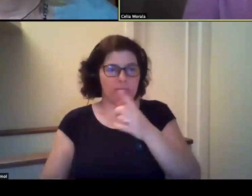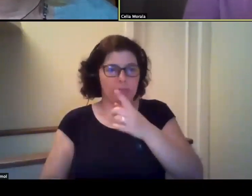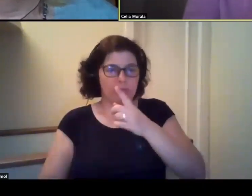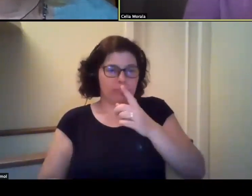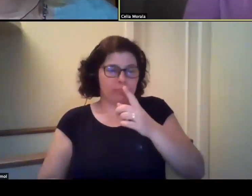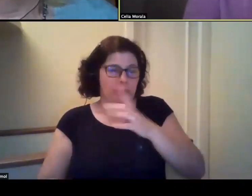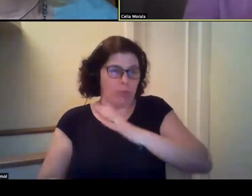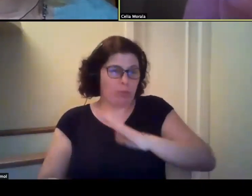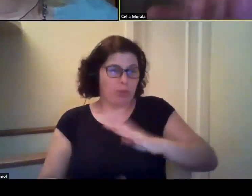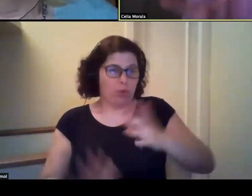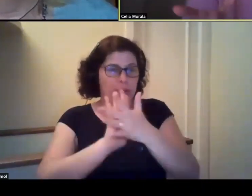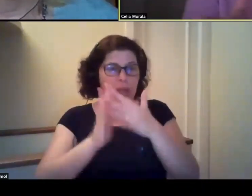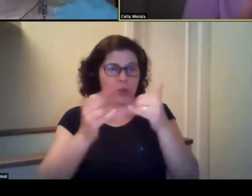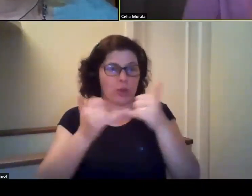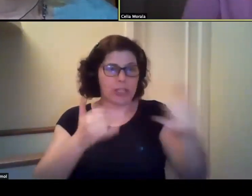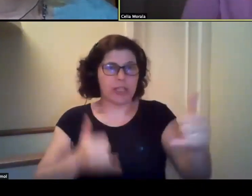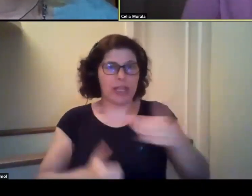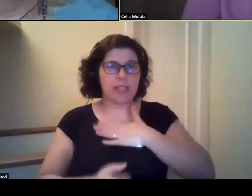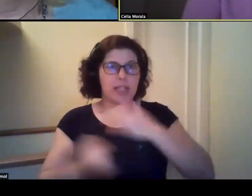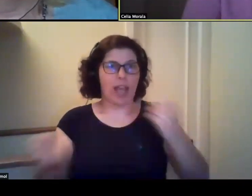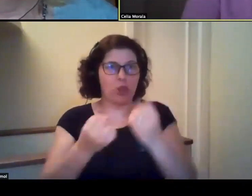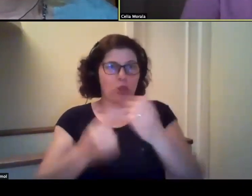como voluntariado a gran escala.